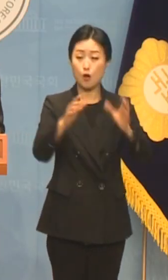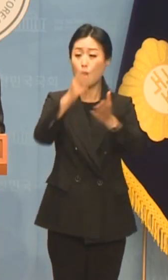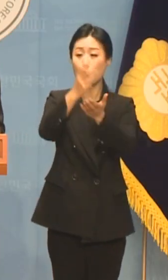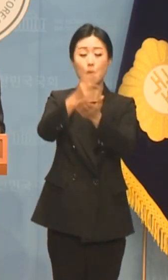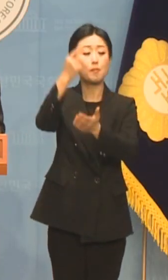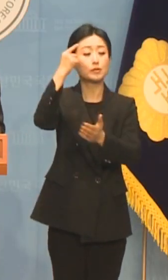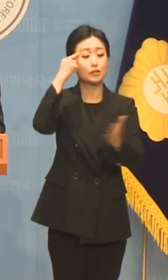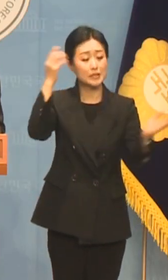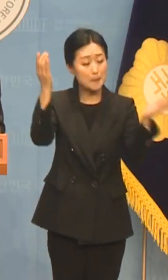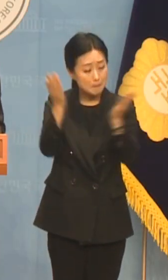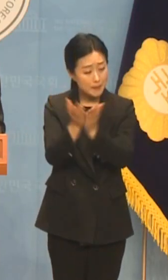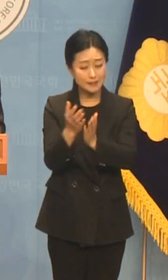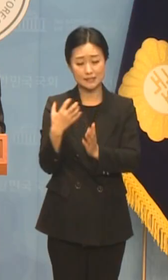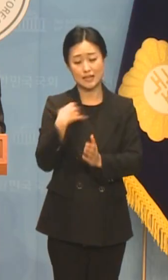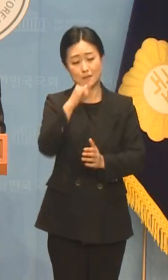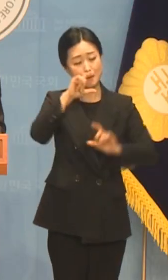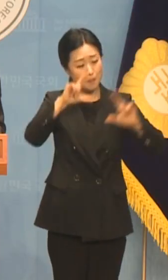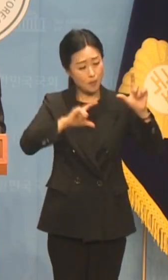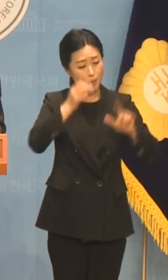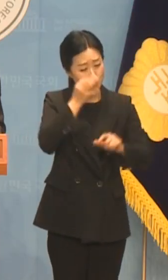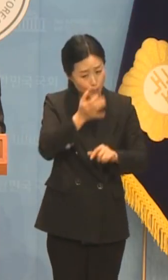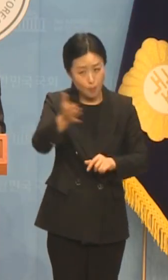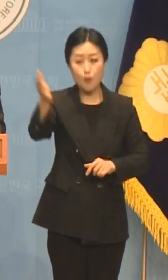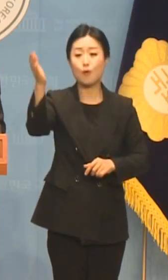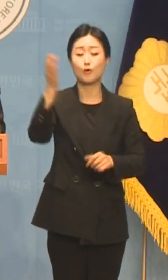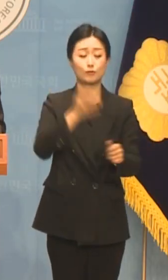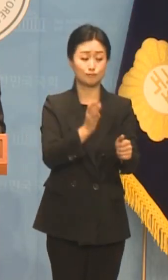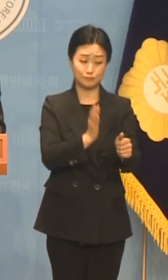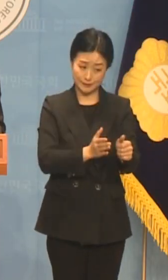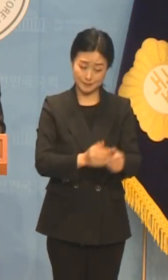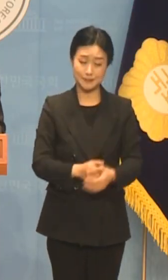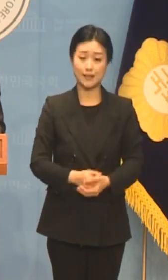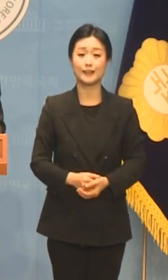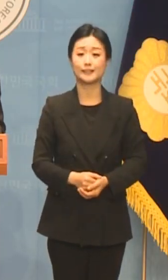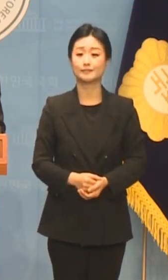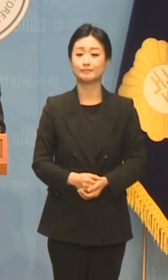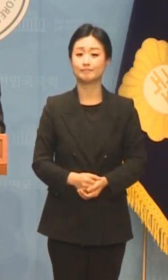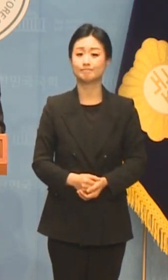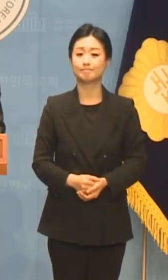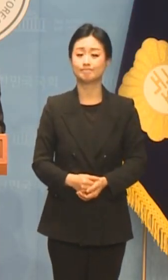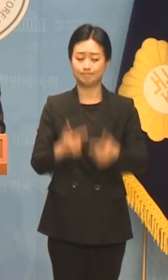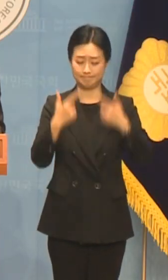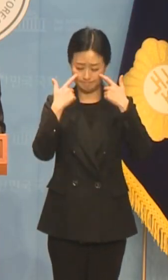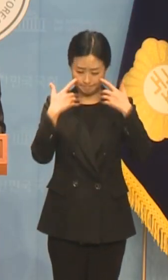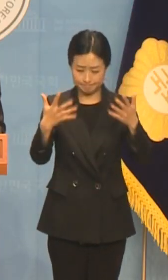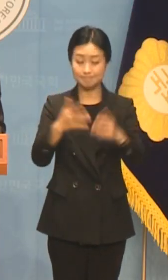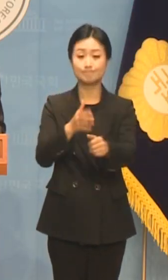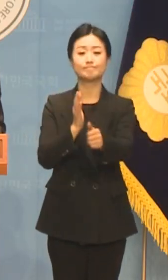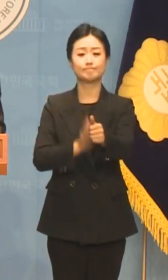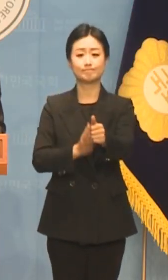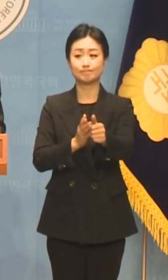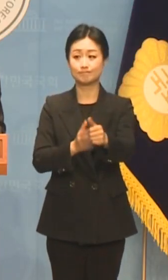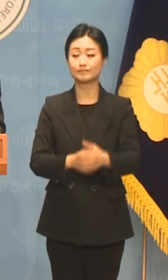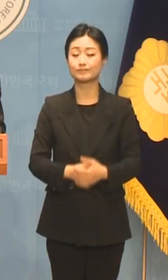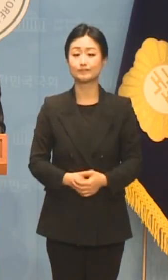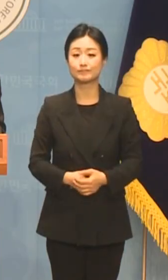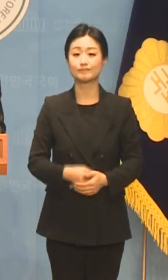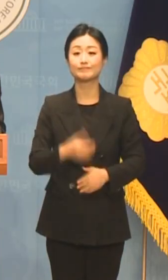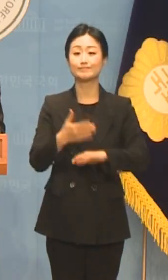맞는 책임 있는 자세를 국민 앞에 보여주시길 강력히 촉구합니다.